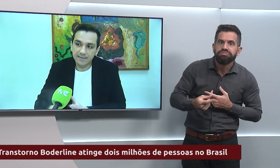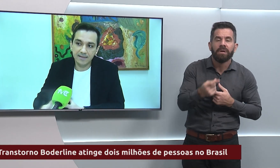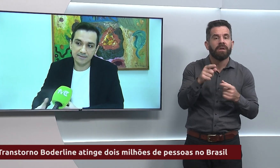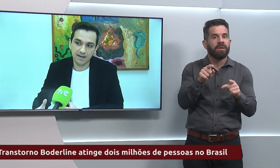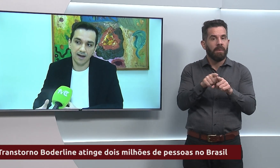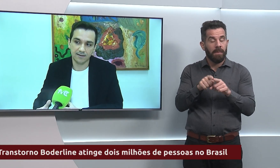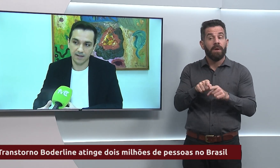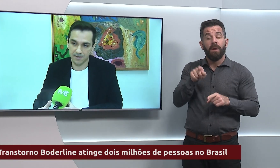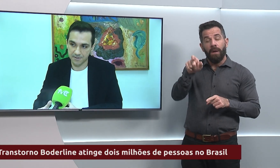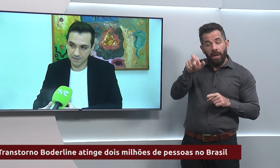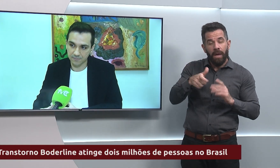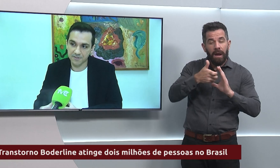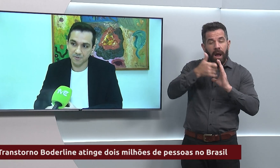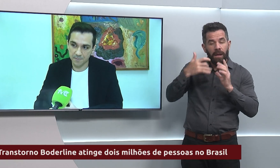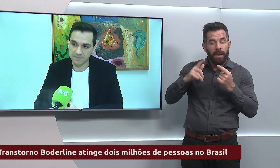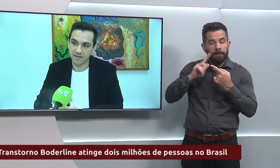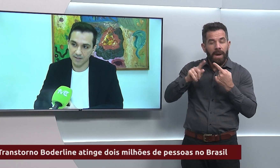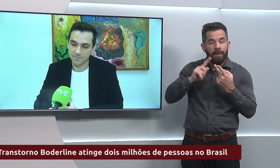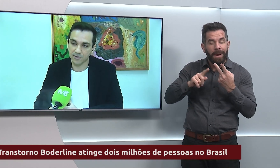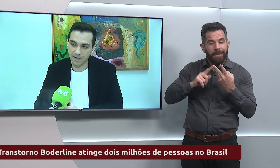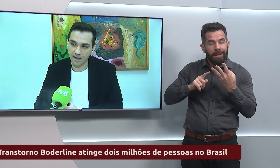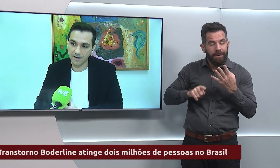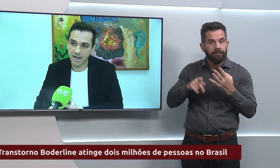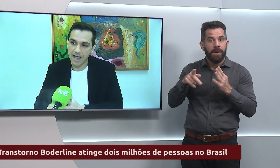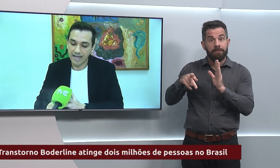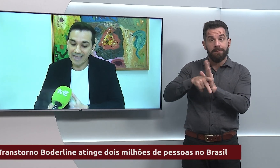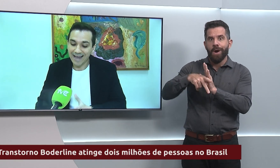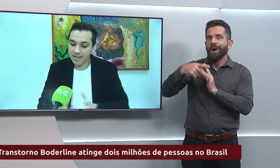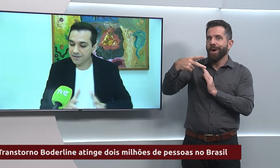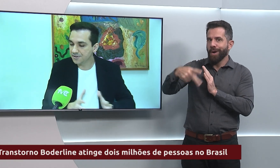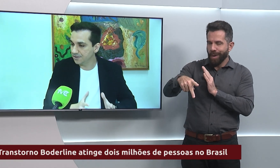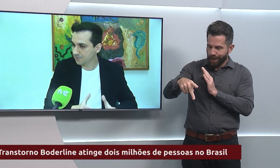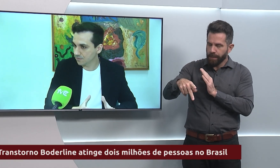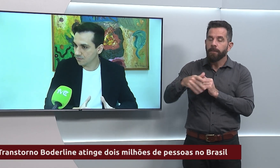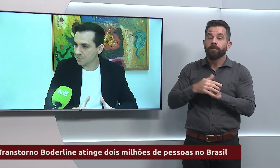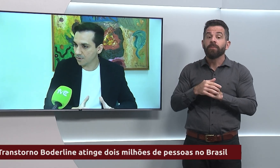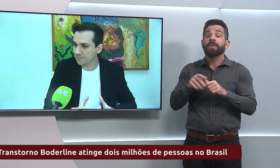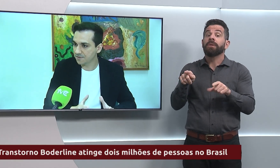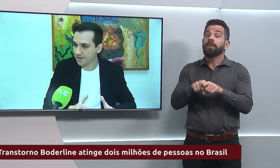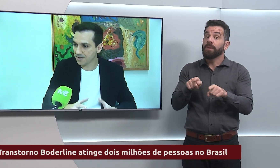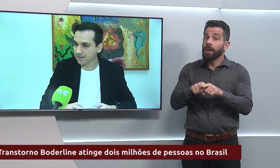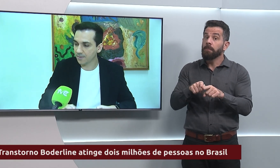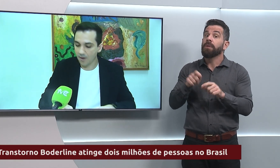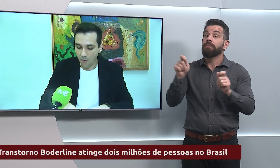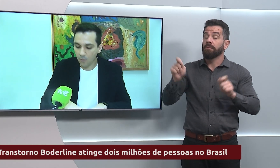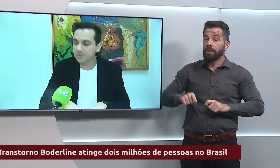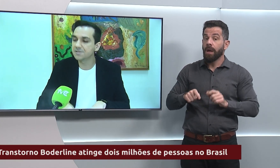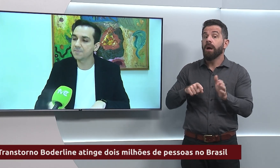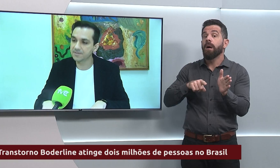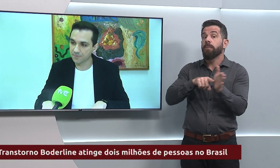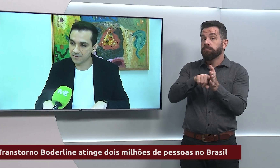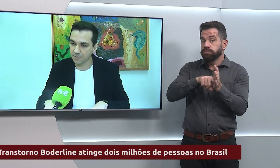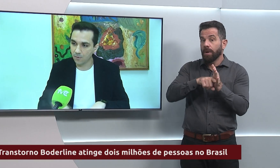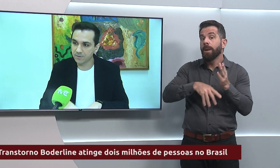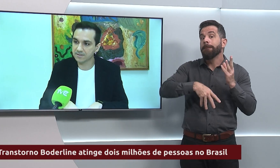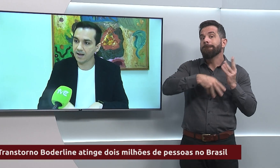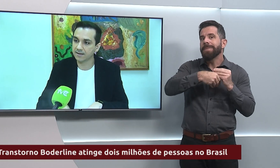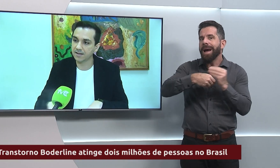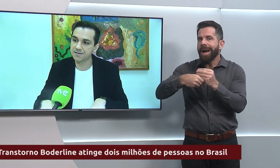essa característica no transtorno de personalidade borderline e, além disso, nós podemos investigar também outras dimensões, outras características